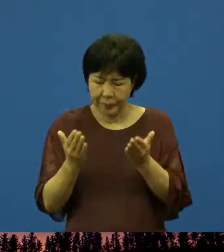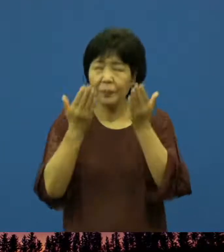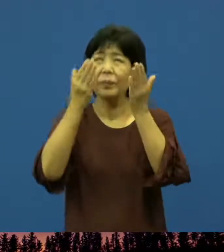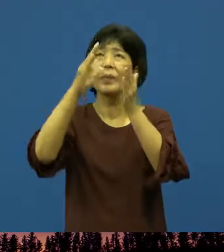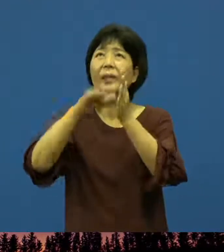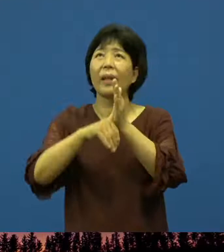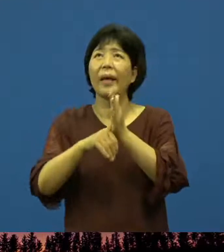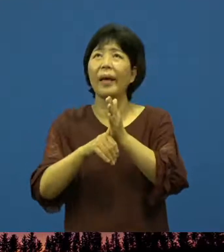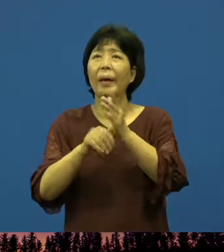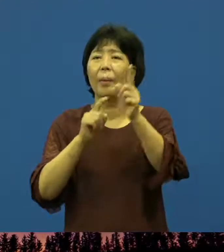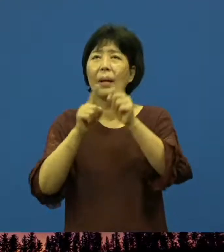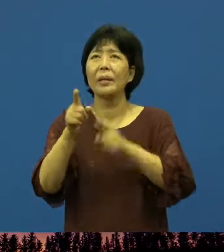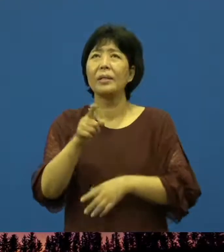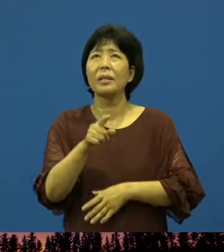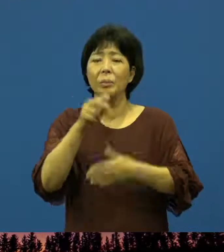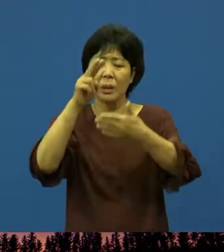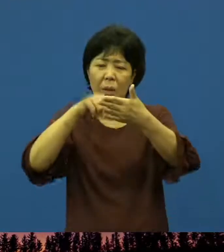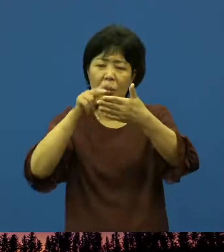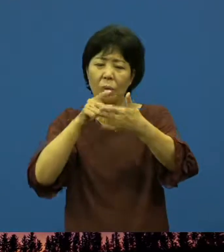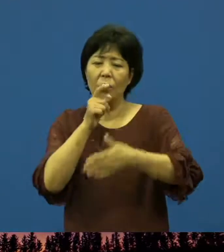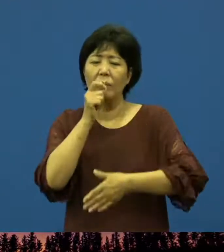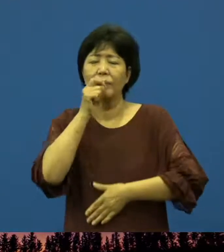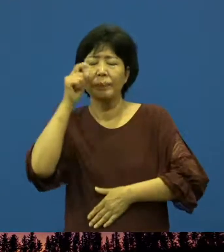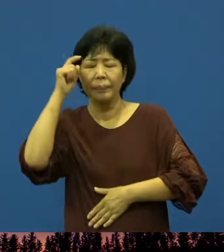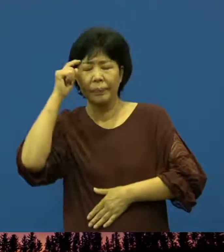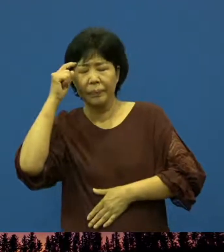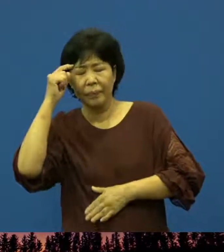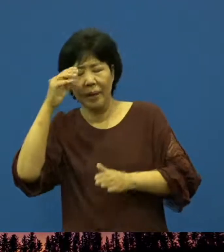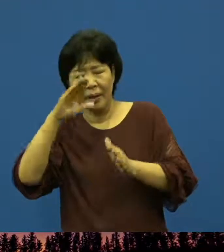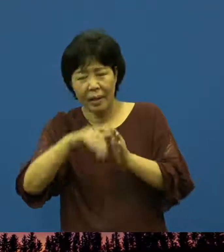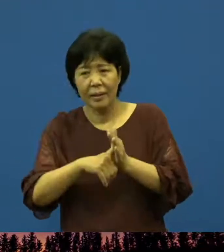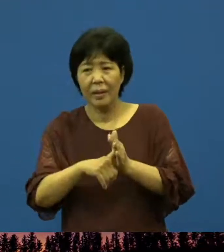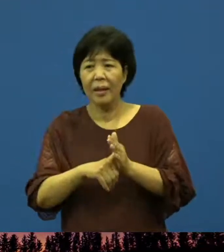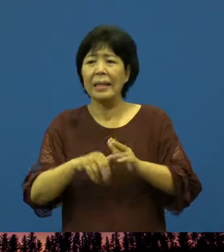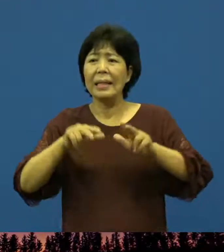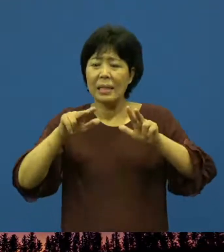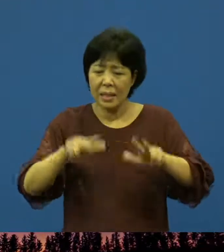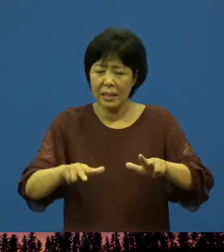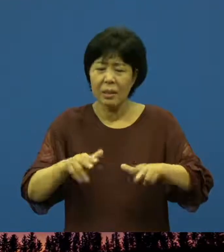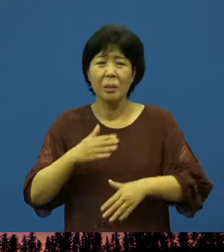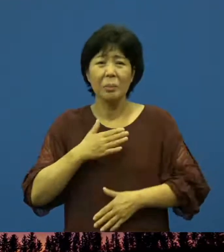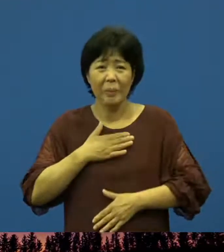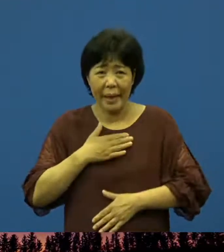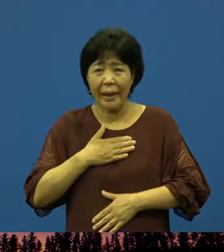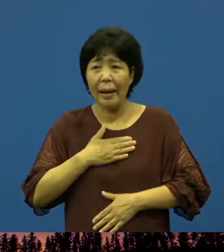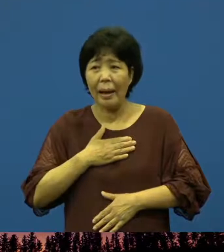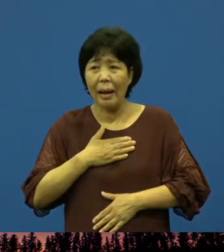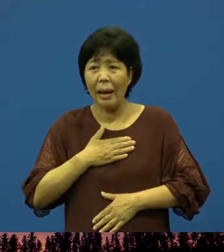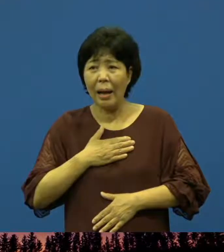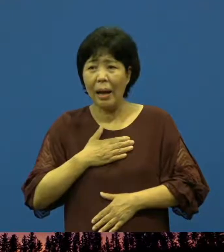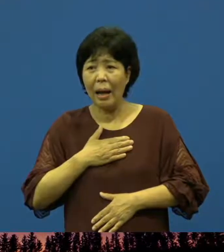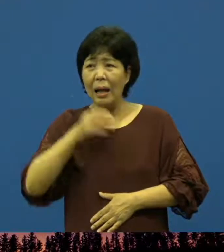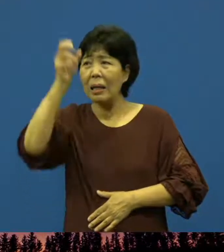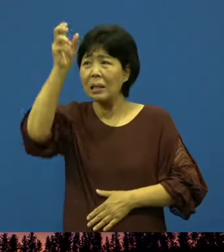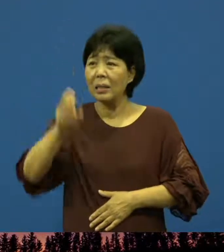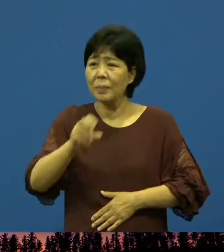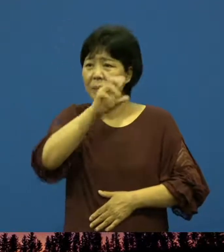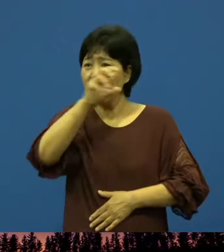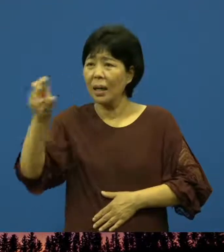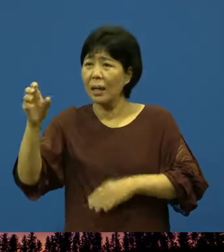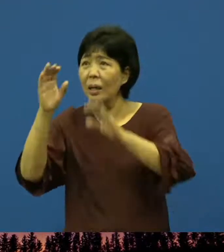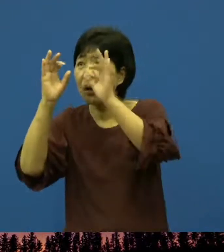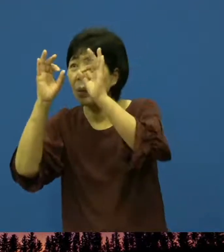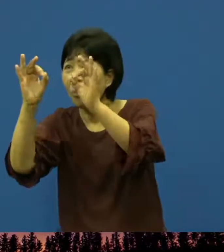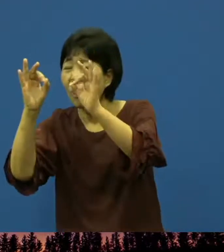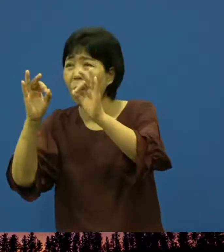묵상하는 가운데 그 십자가가 마치 내가 지금 현재 내가 보고 듣고 만진 것 같아요.